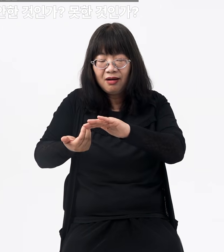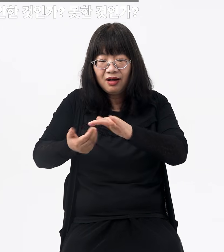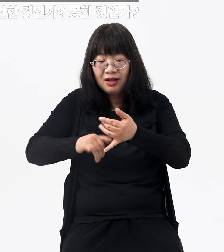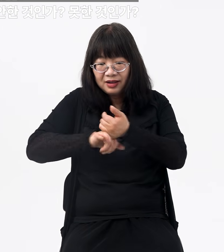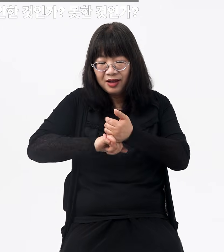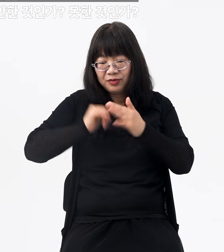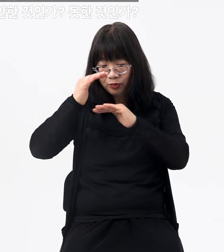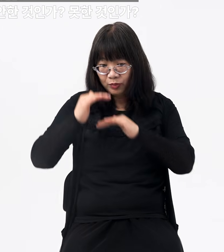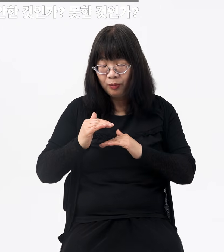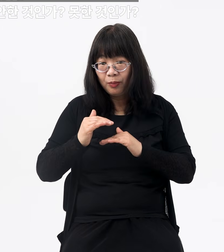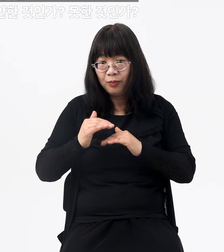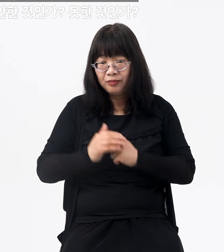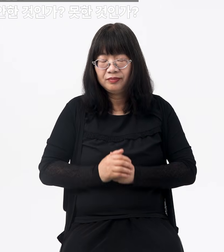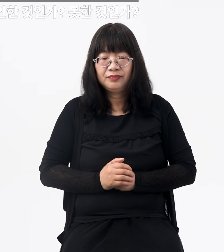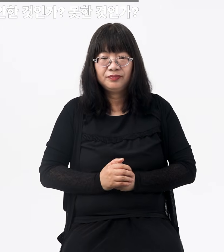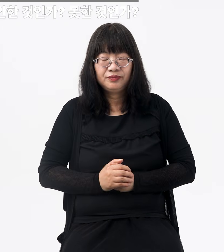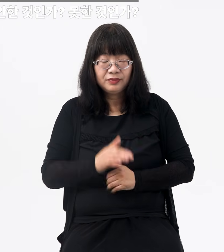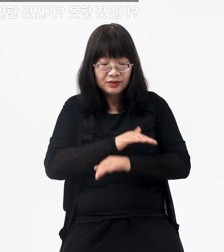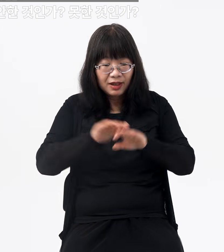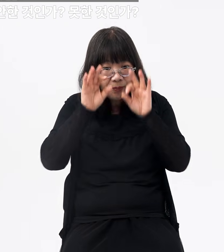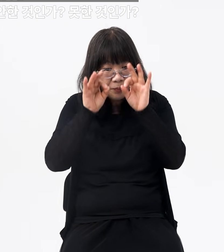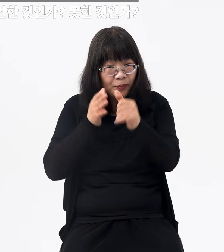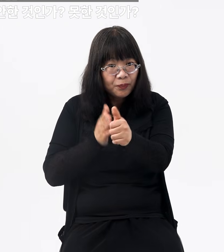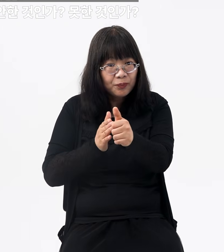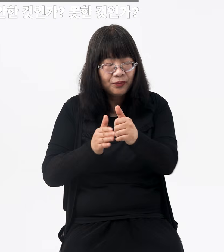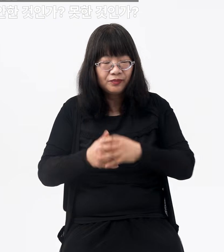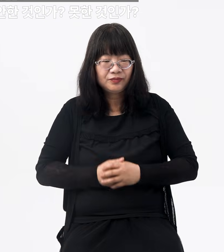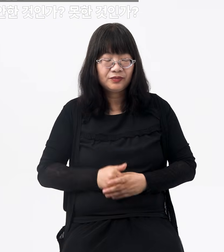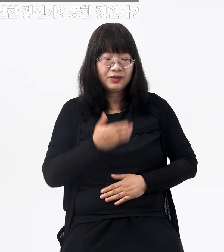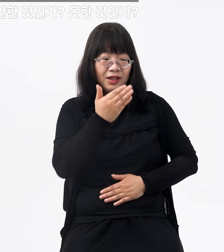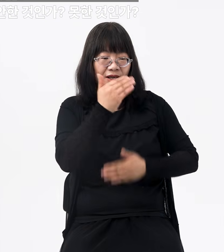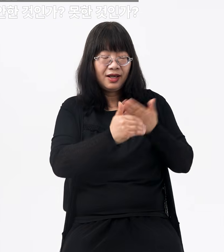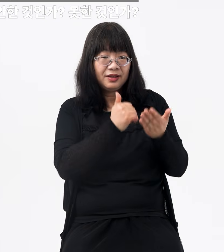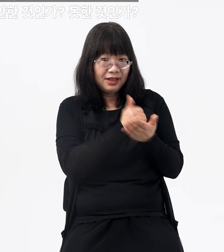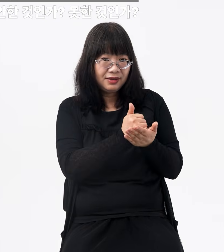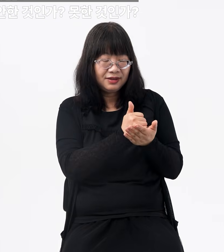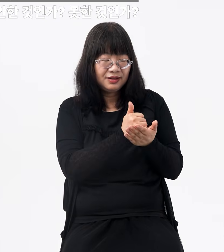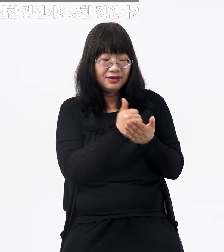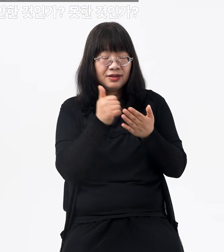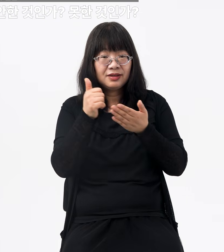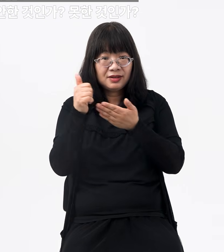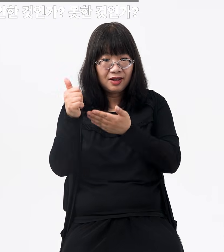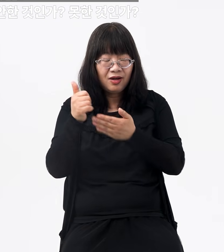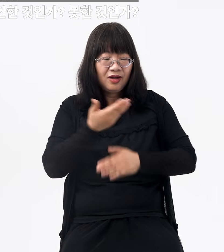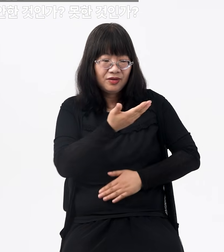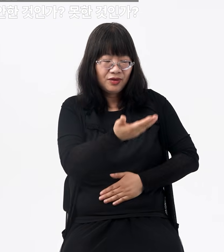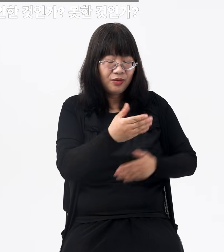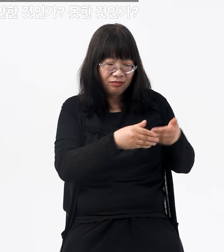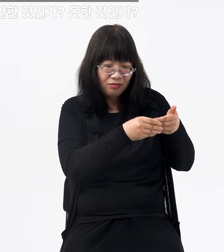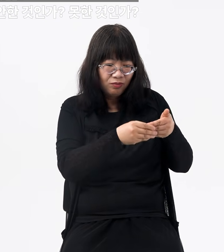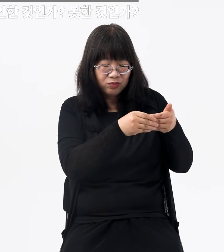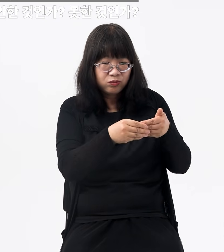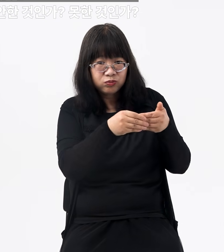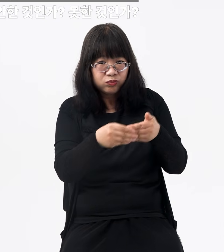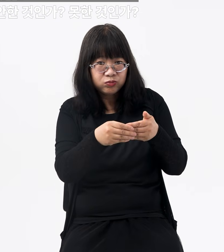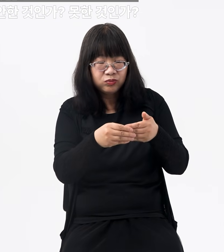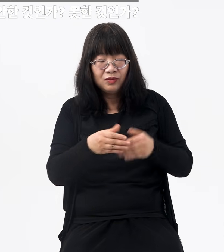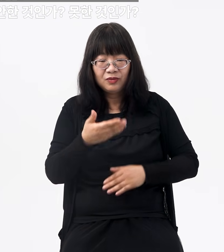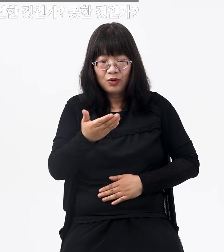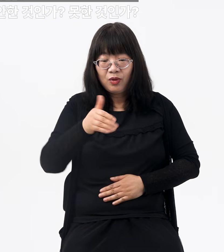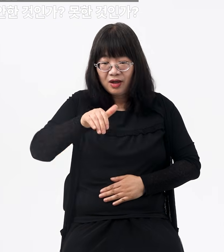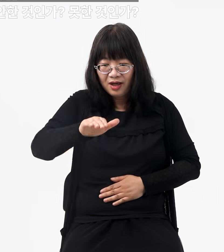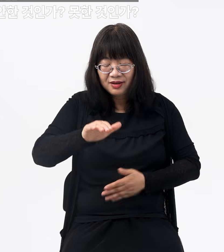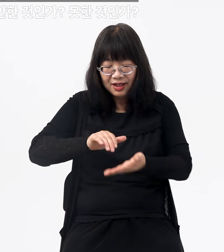약속의 내용입니다. 잘 보세요. 네 하나님 여호와께서 너를 인도하사 네가